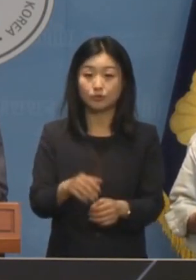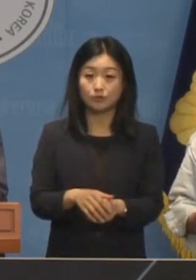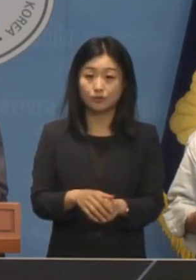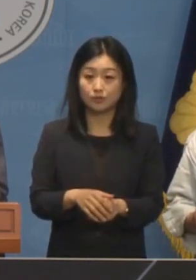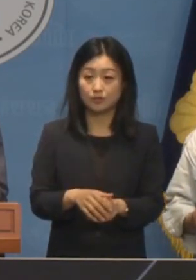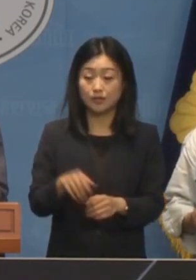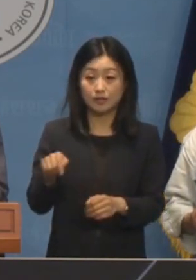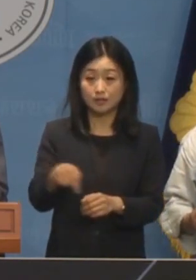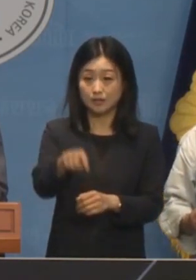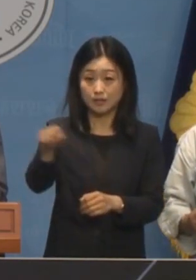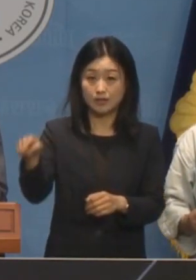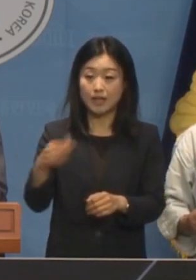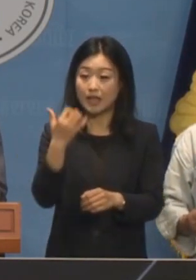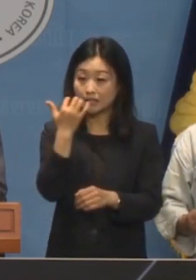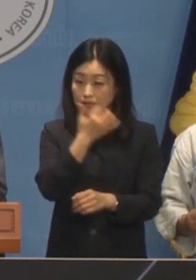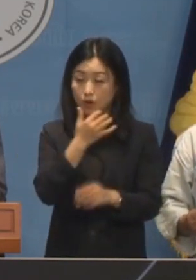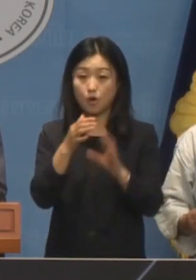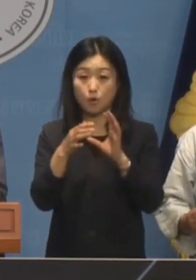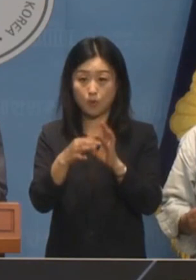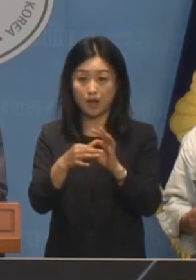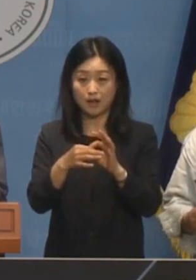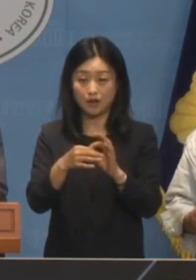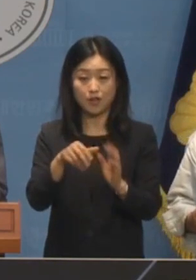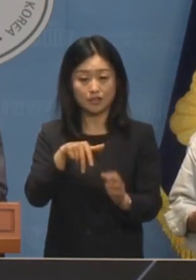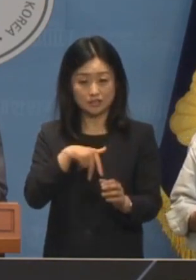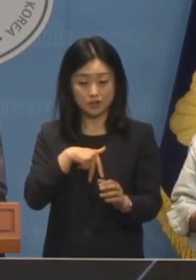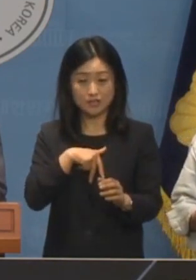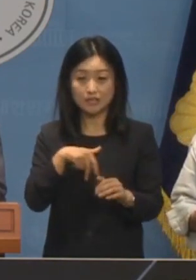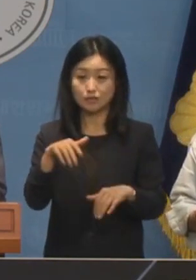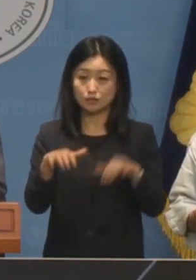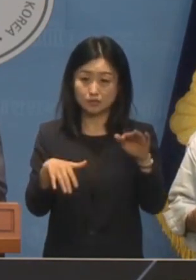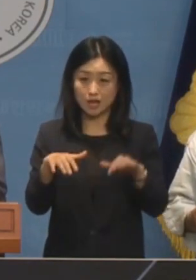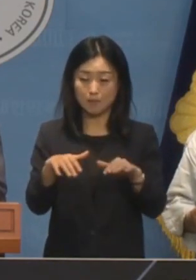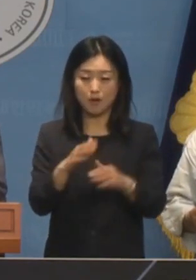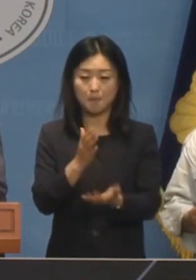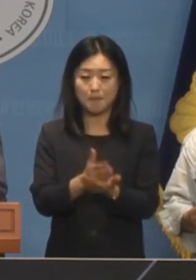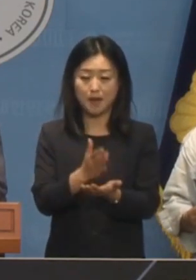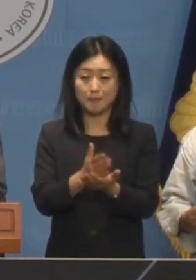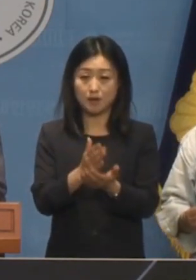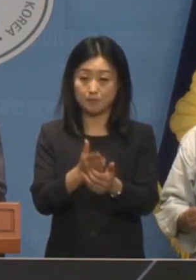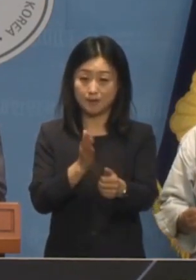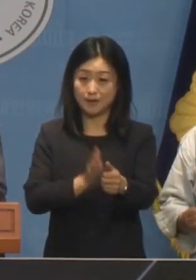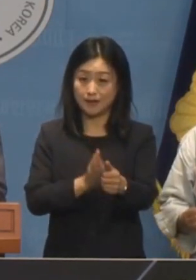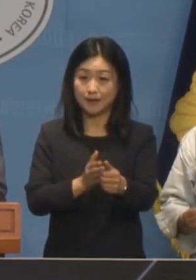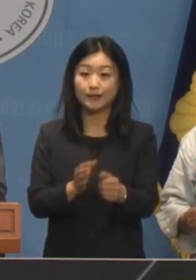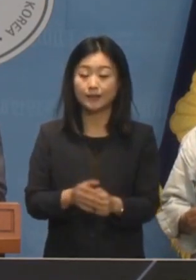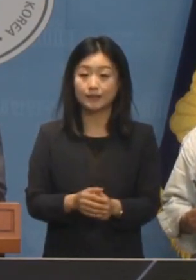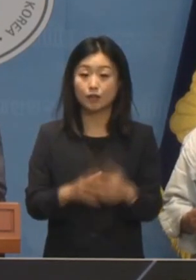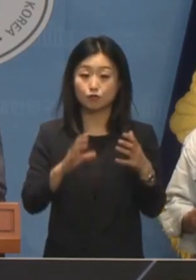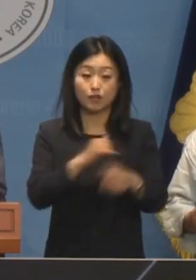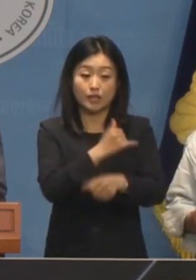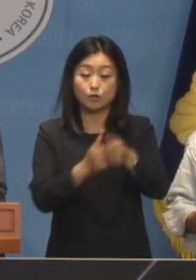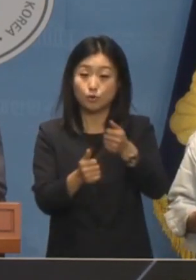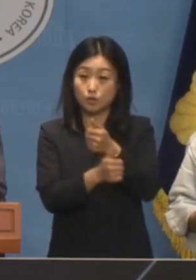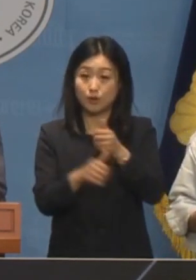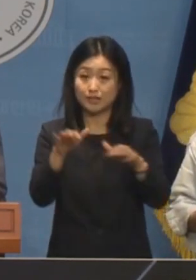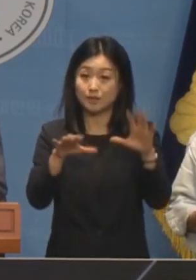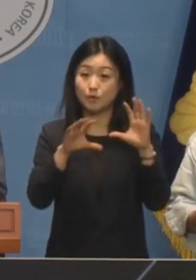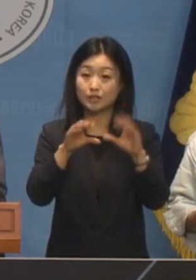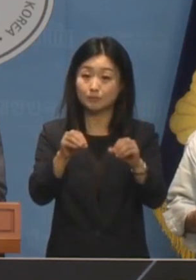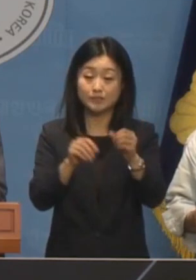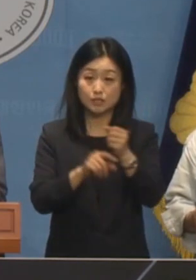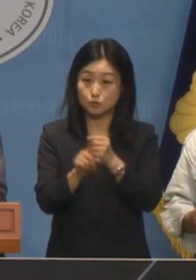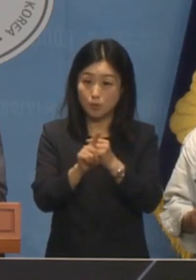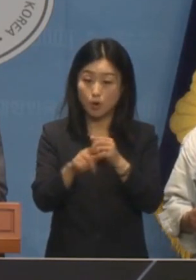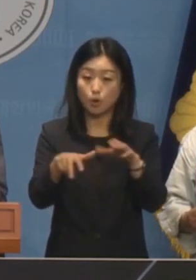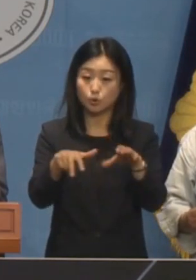차별 금지와 성별 정체성 차별 금지를 조장해왔다. 하지만 국가인권위원회가 조장하는 차별 금지는